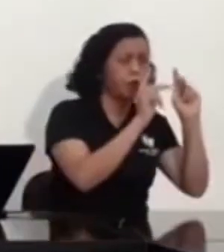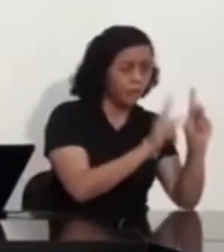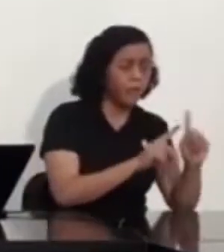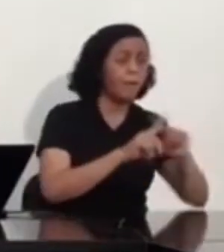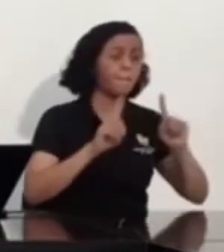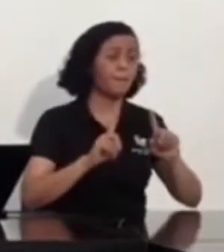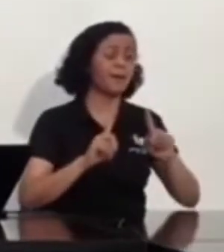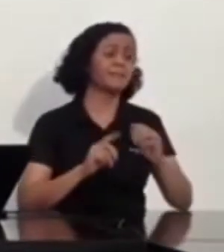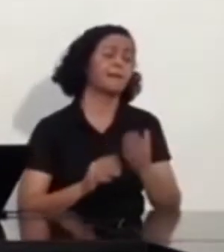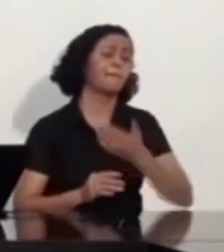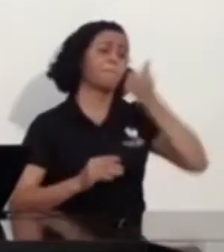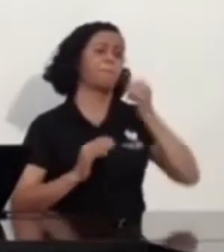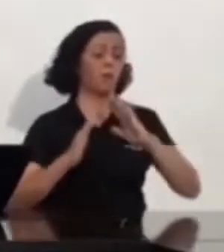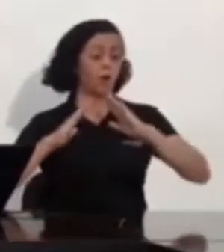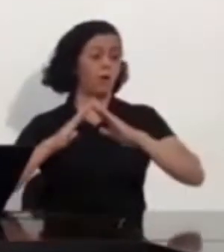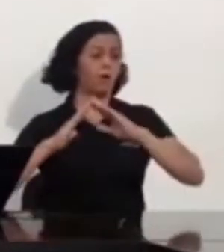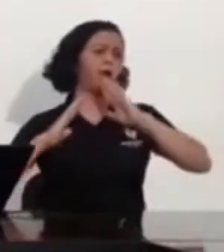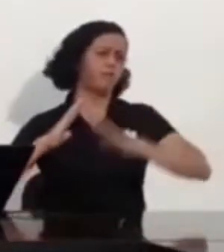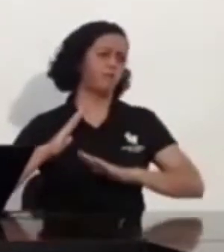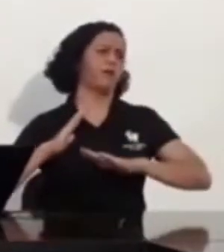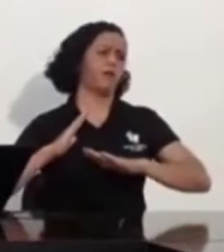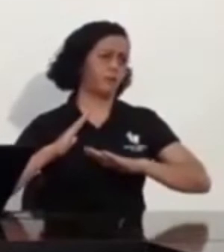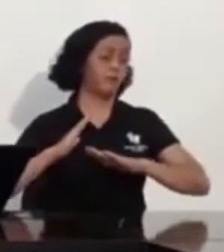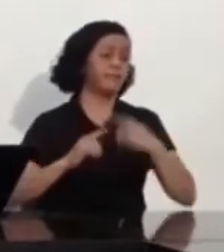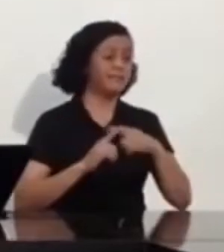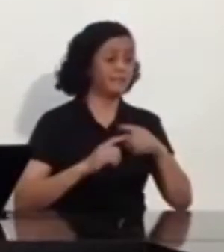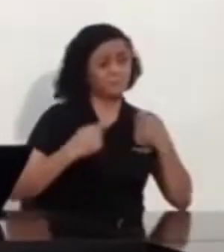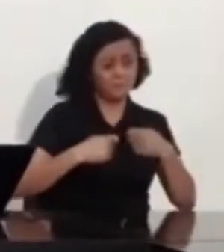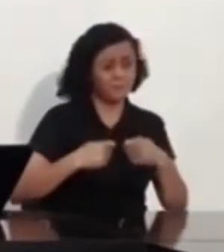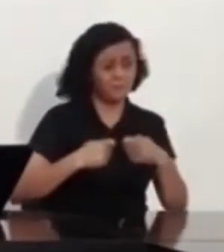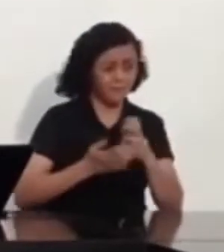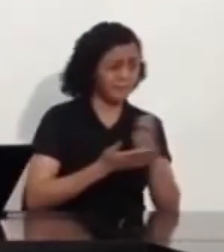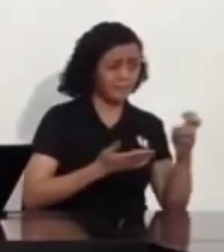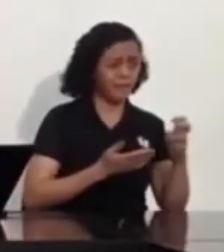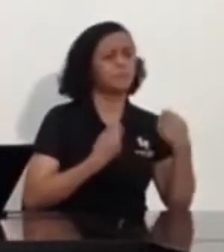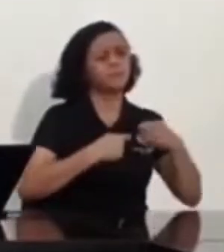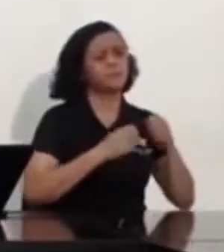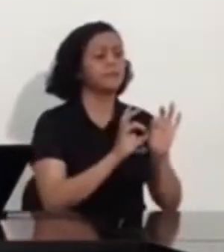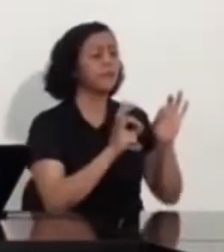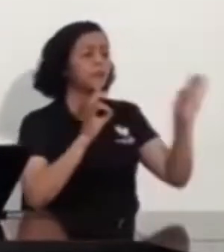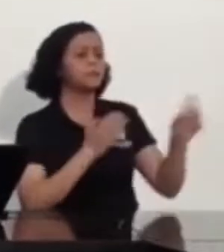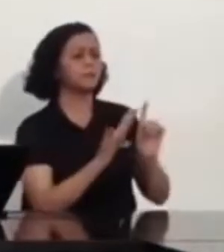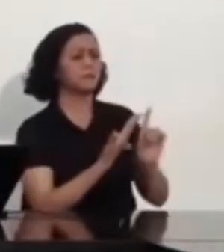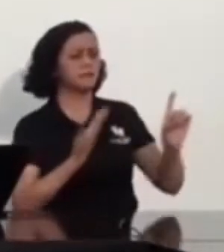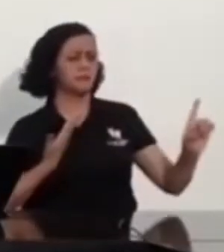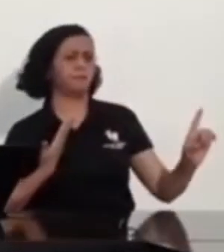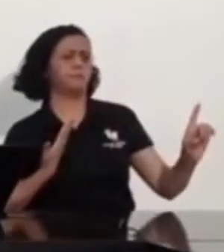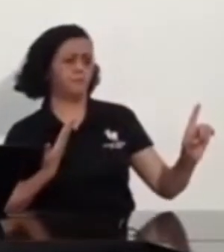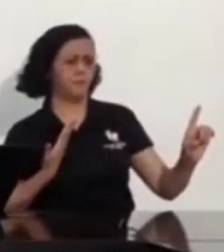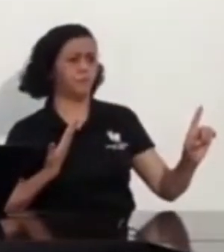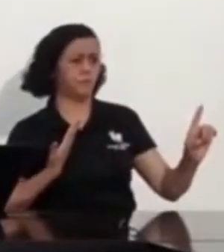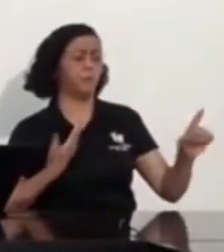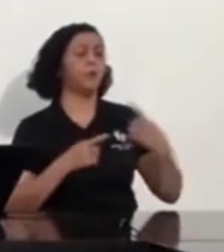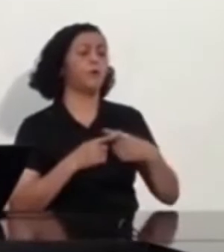em casa. Se você precisa sair de casa, mantenha o distanciamento social. Mantenha o uso